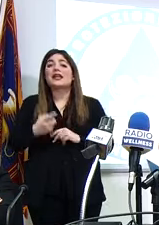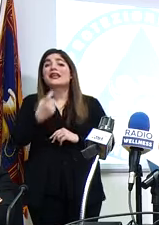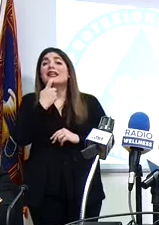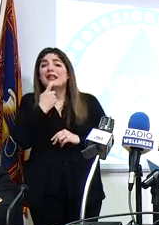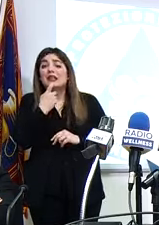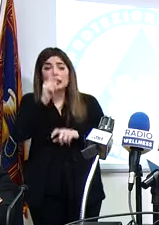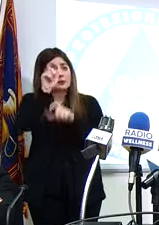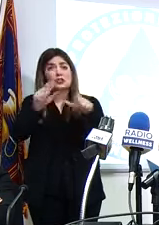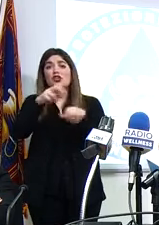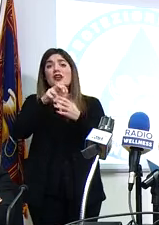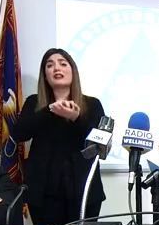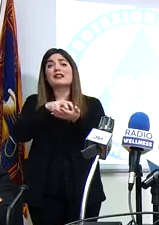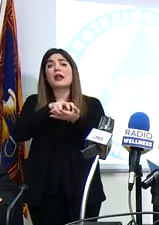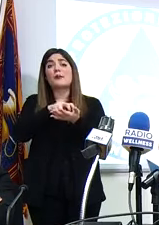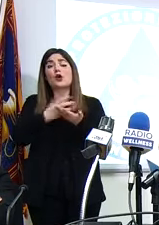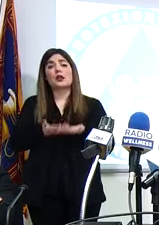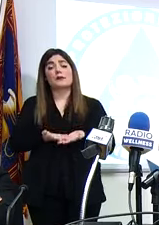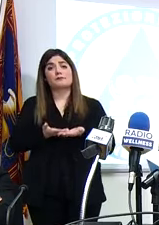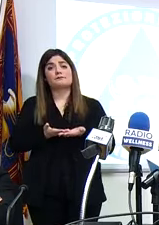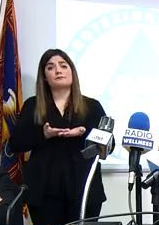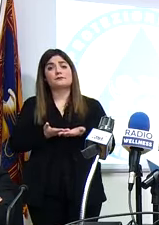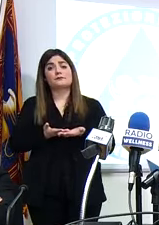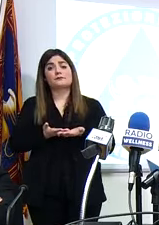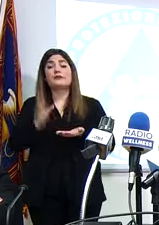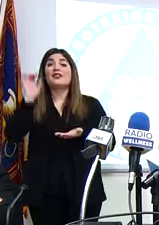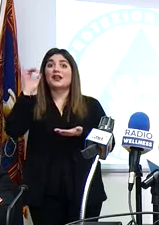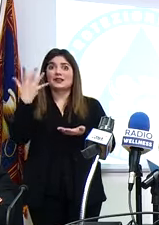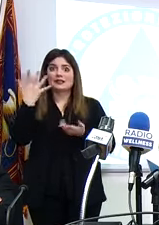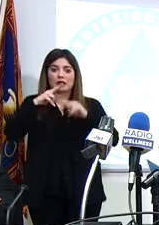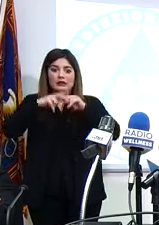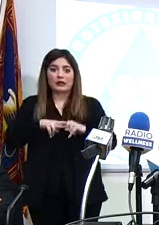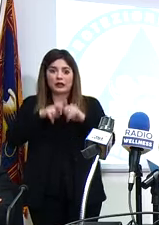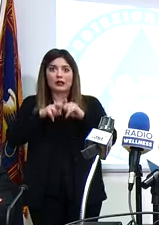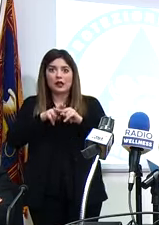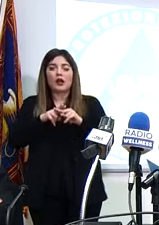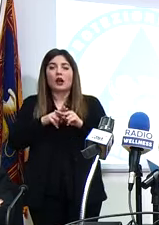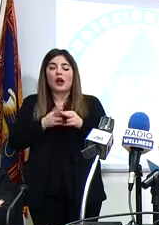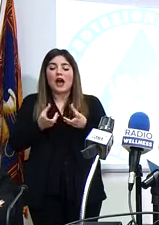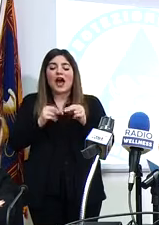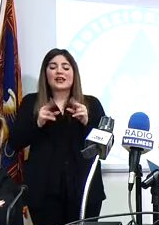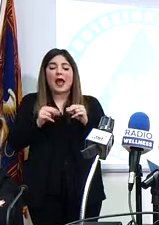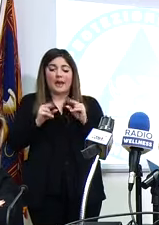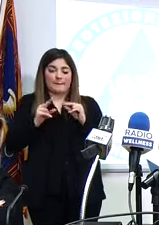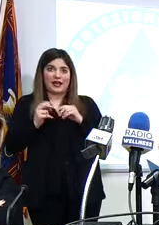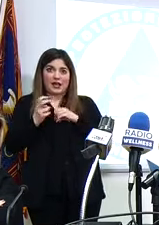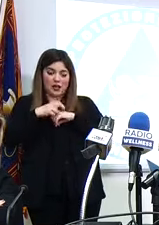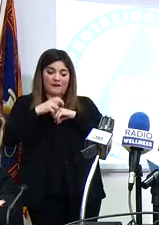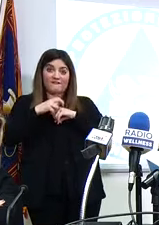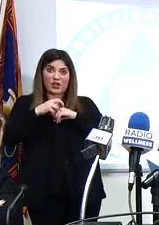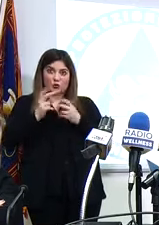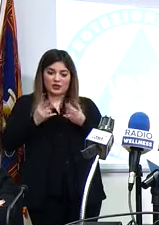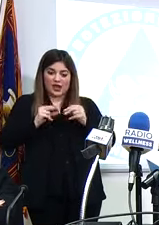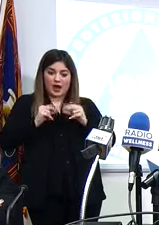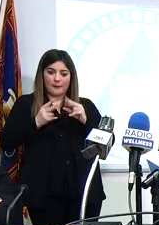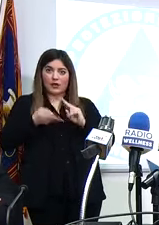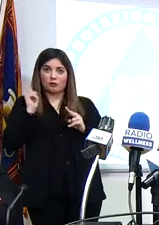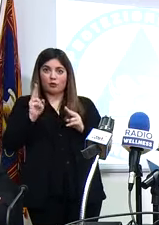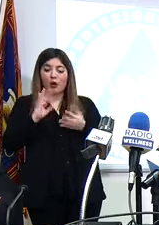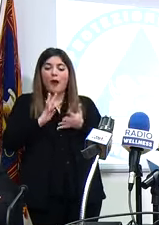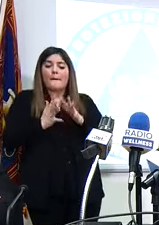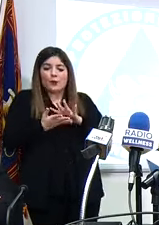E dove il virus persiste, replica di più e muta di più. Quindi questa è un'interpretazione. Cosa può